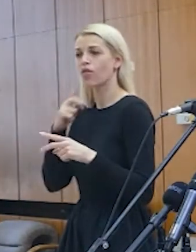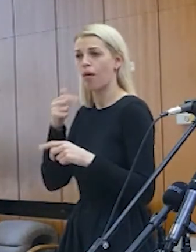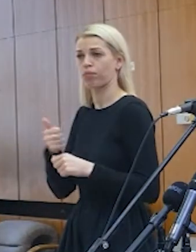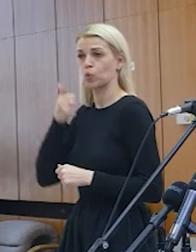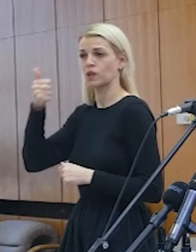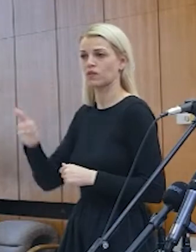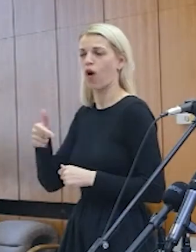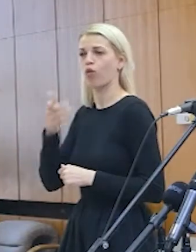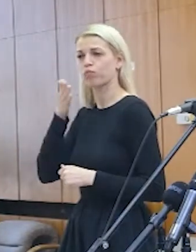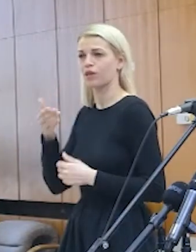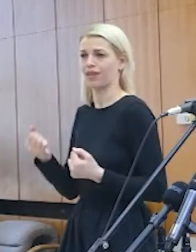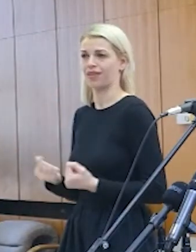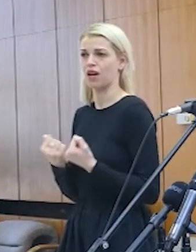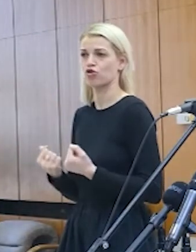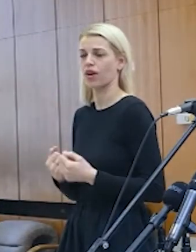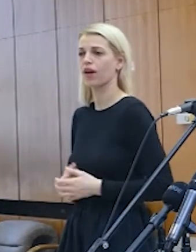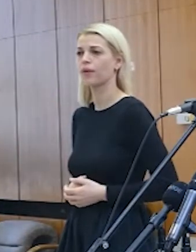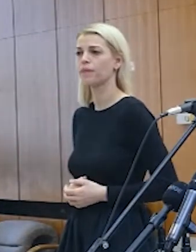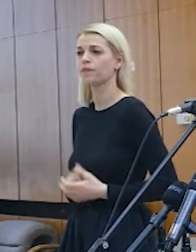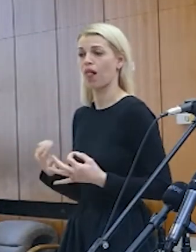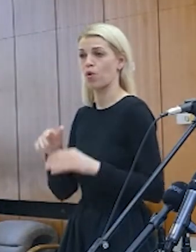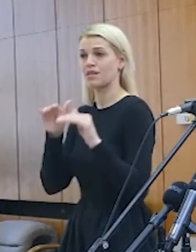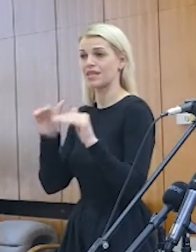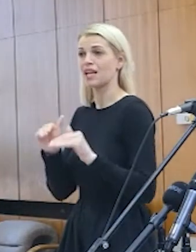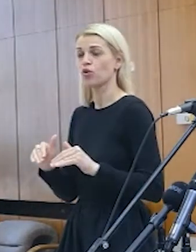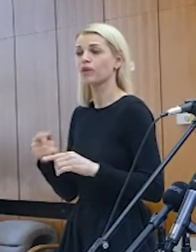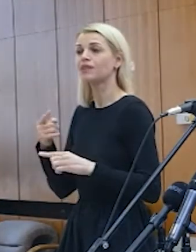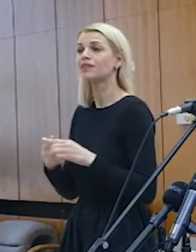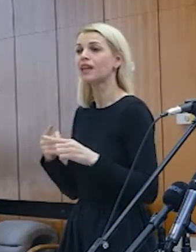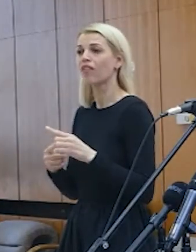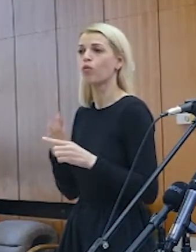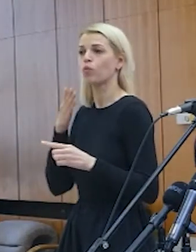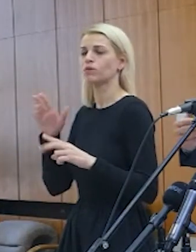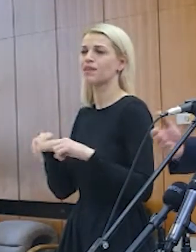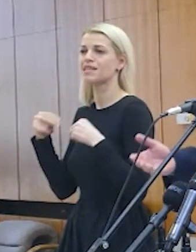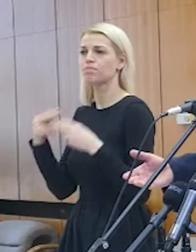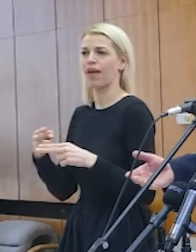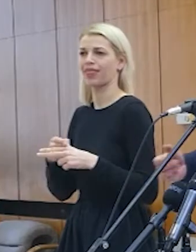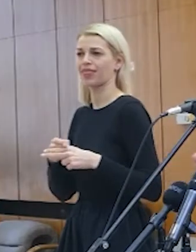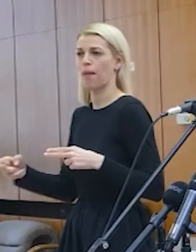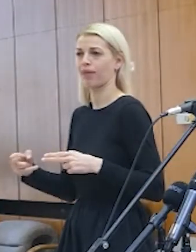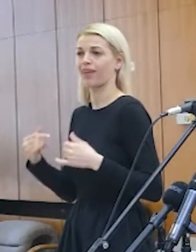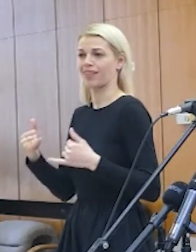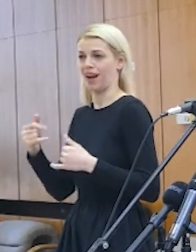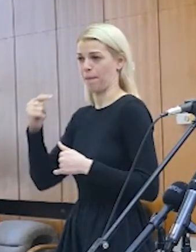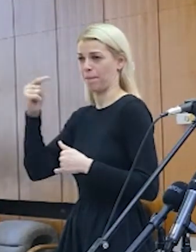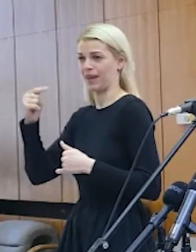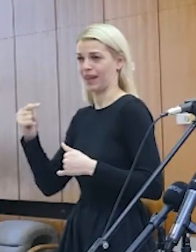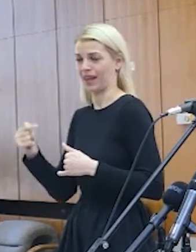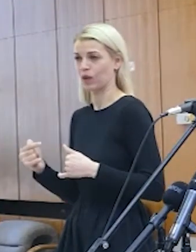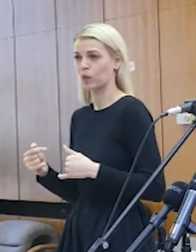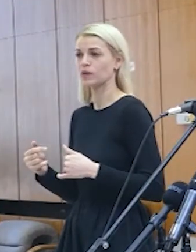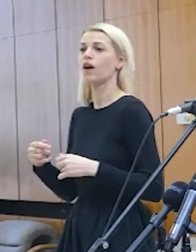veľmi náročné a takisto tie zásobníky, čo chvíľa budeme musieť začať plniť. Začas sa nich vyberá, čo skoro ich